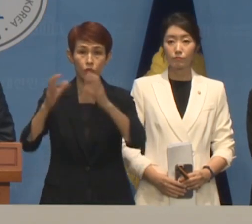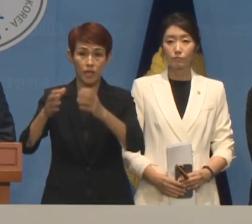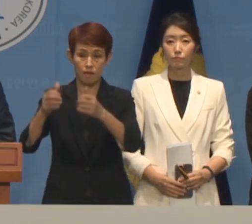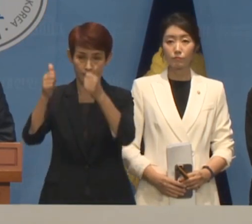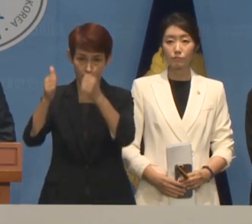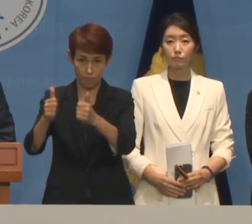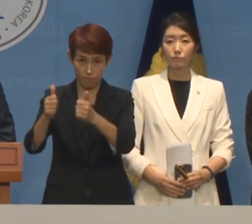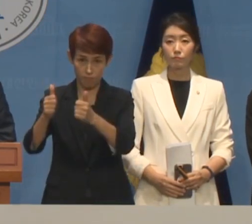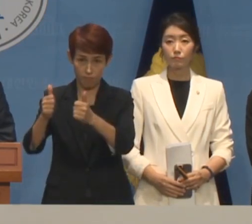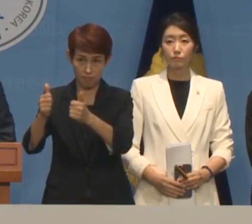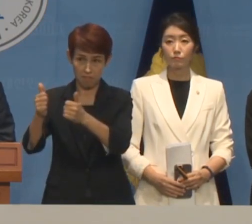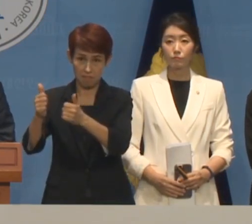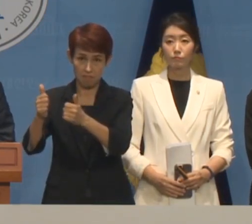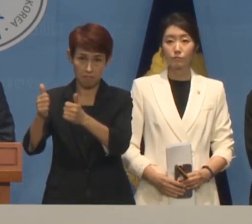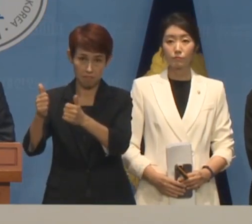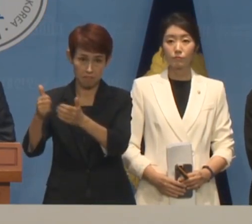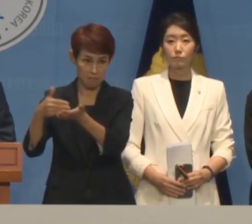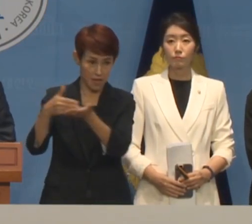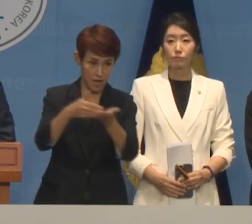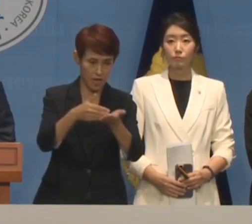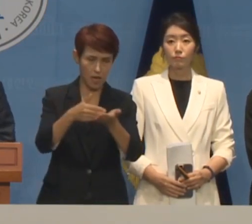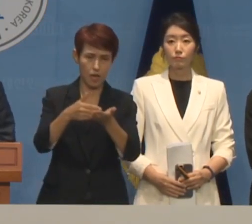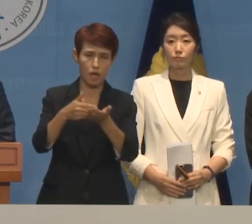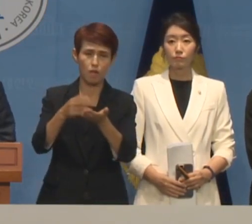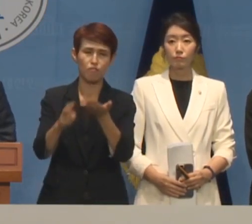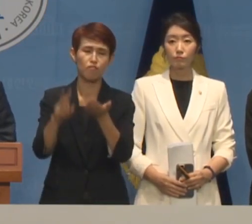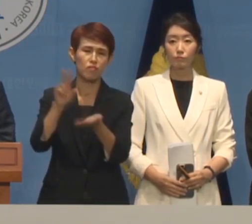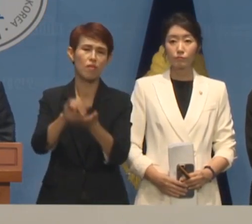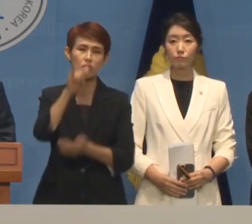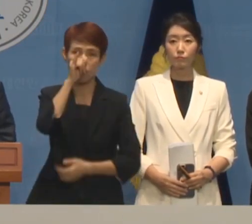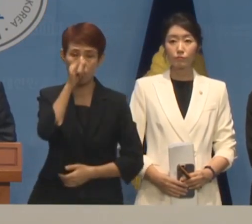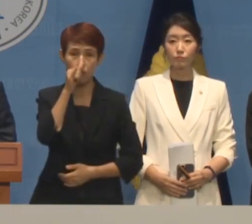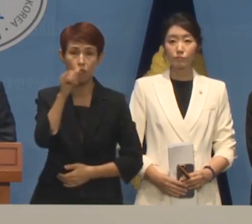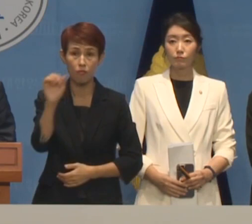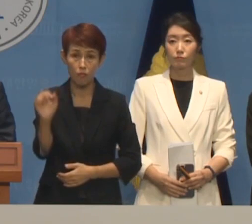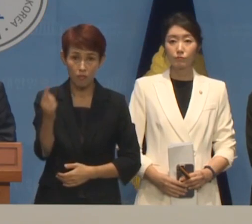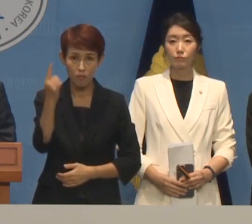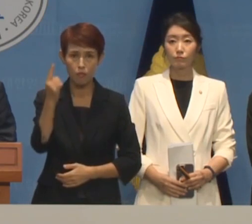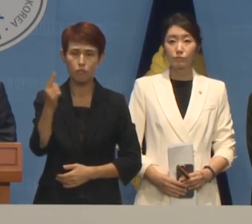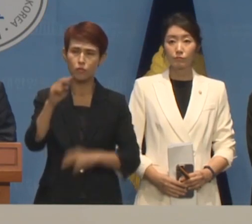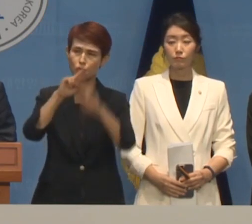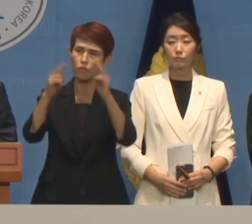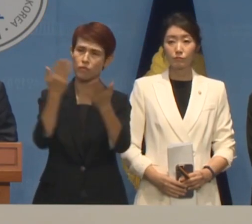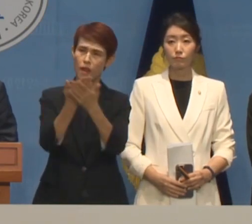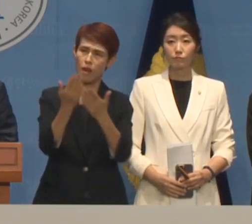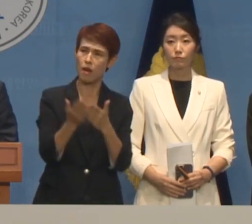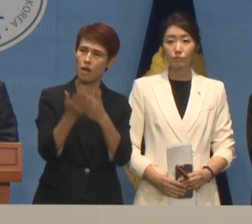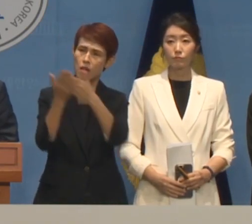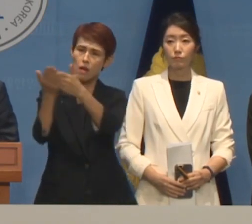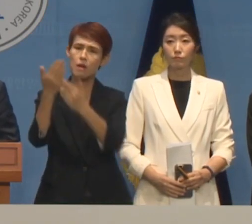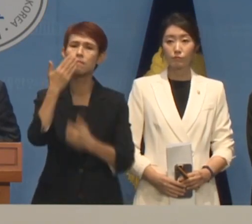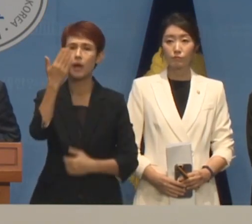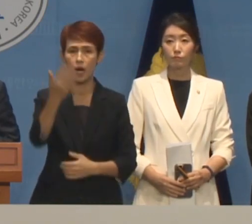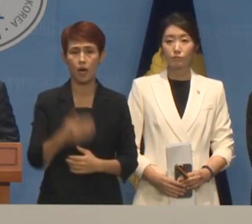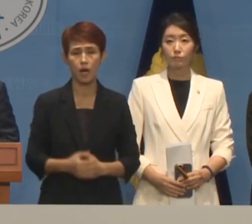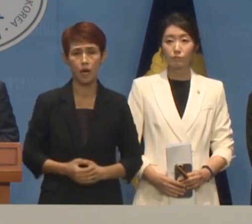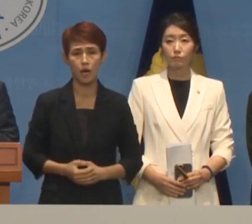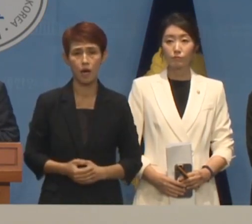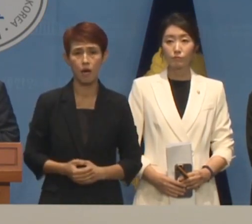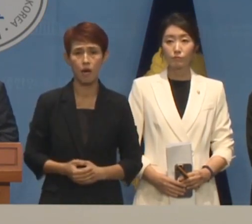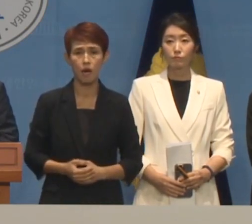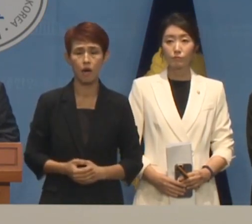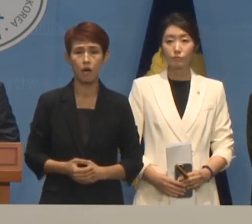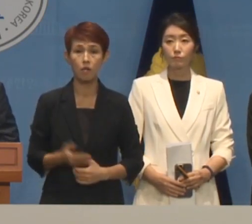자체는 부당합니다. 그것에 대해서 취소 소송을 런던 법원에 제기할 수도 있습니다. 그러나 취소